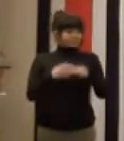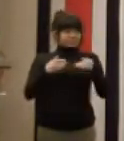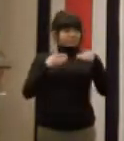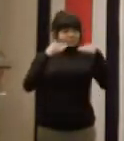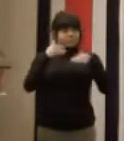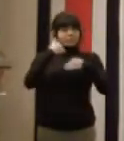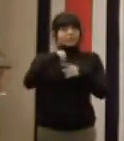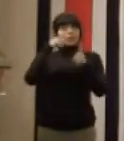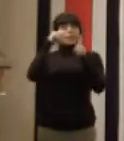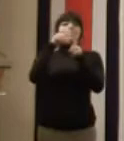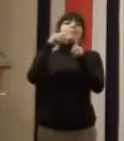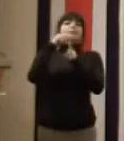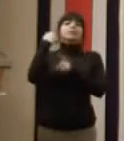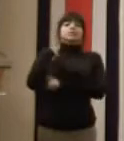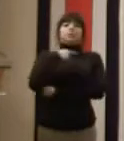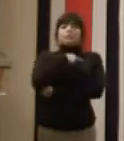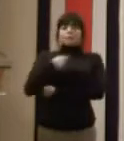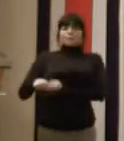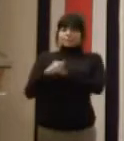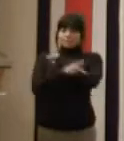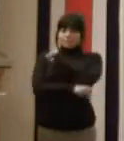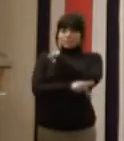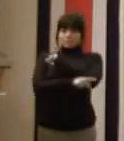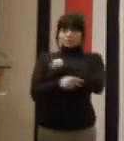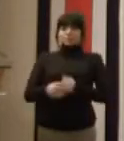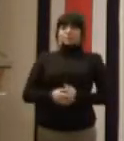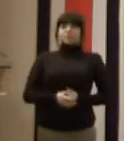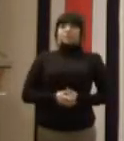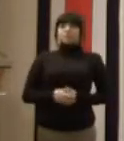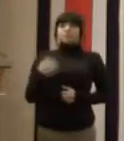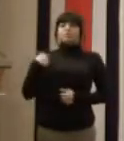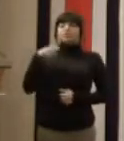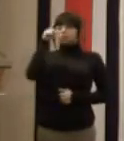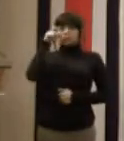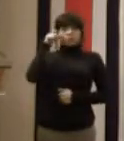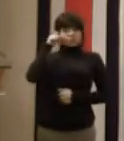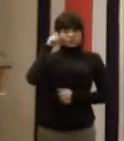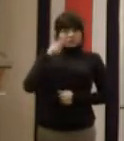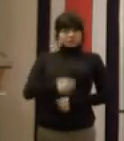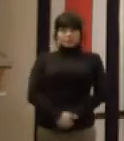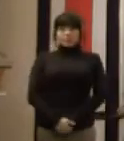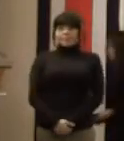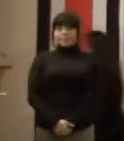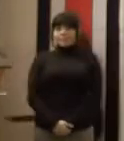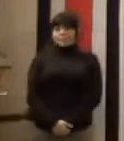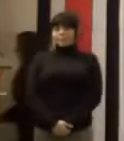Seguidamente tendremos las palabras del señor presidente de la República, el señor Luis Guillermo Solís Rivera.